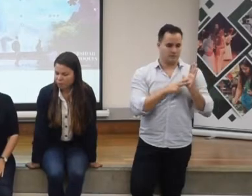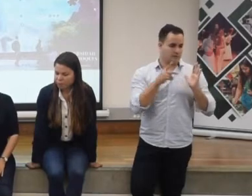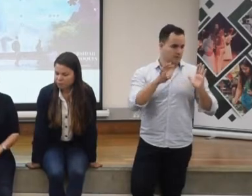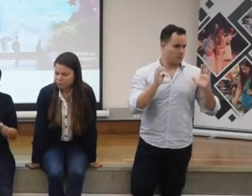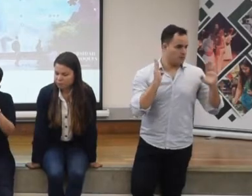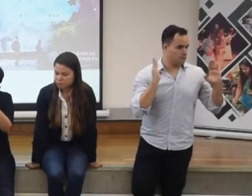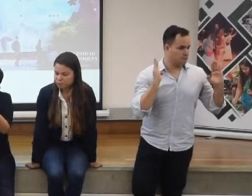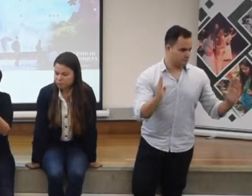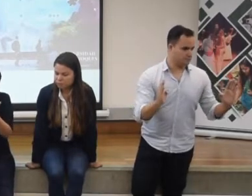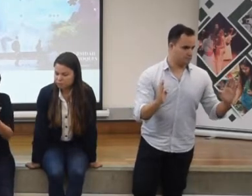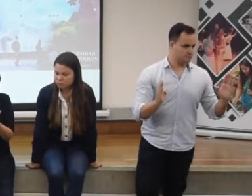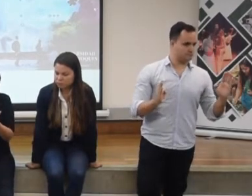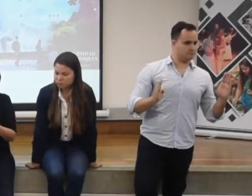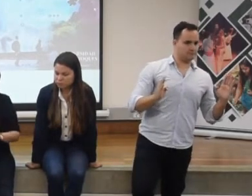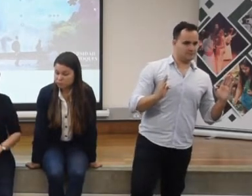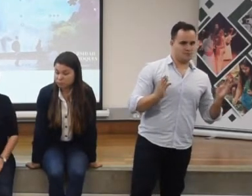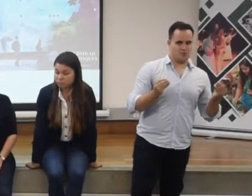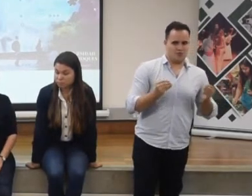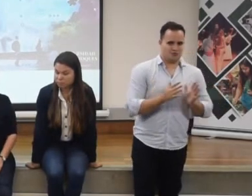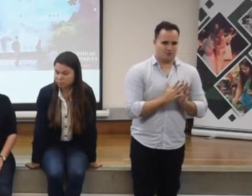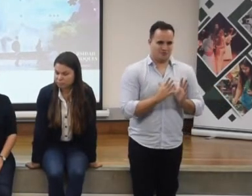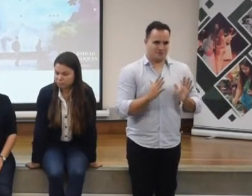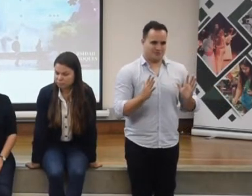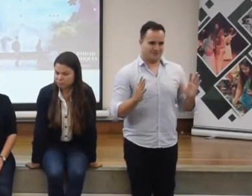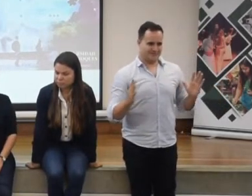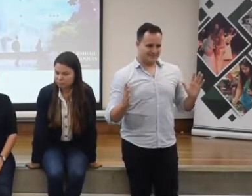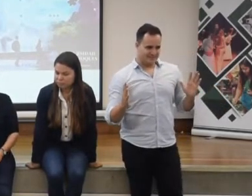2019, pero es amplio,